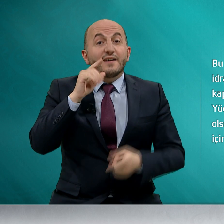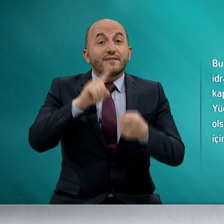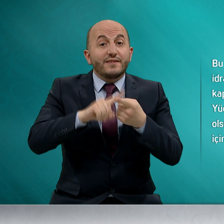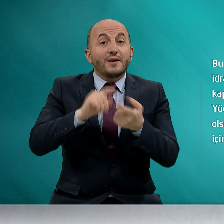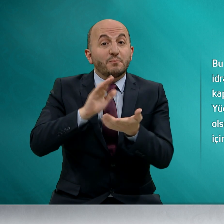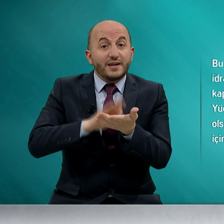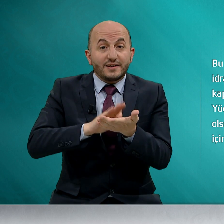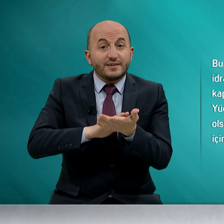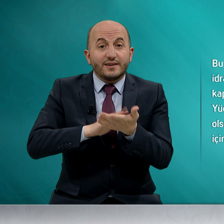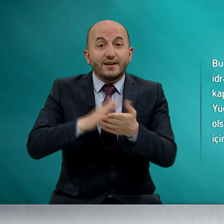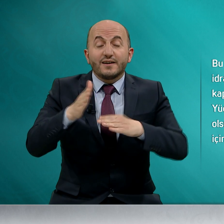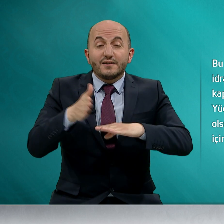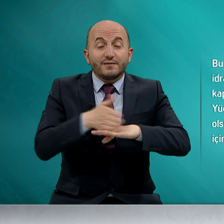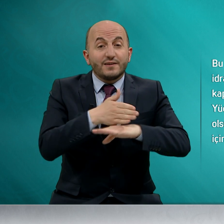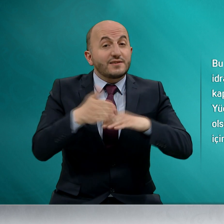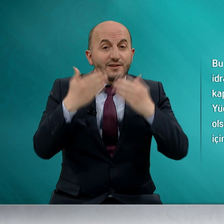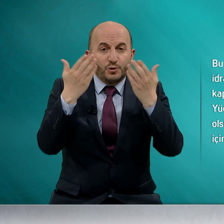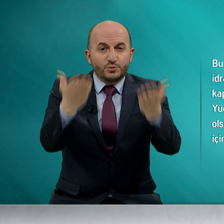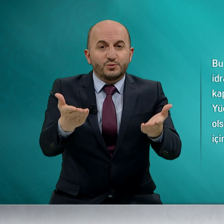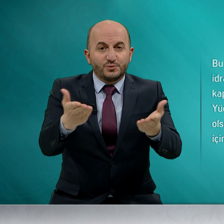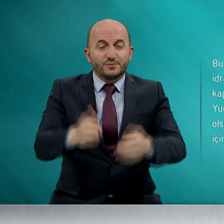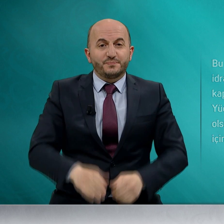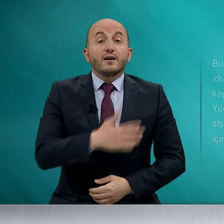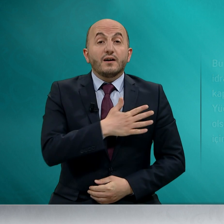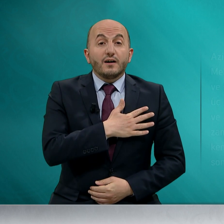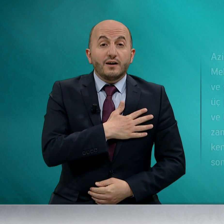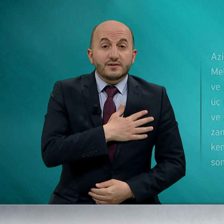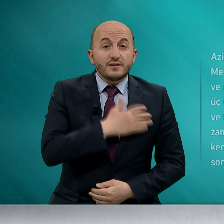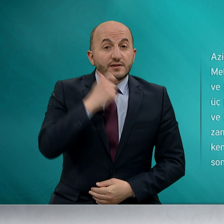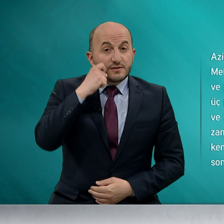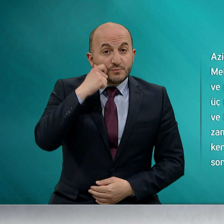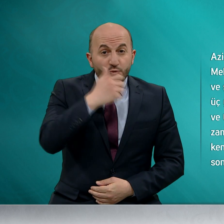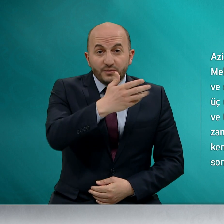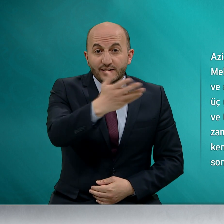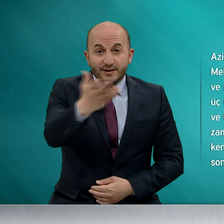ve berekete vesile olsun. Aziz müminler,